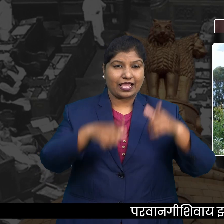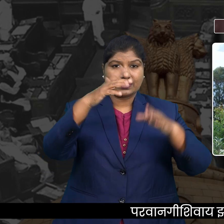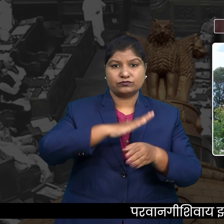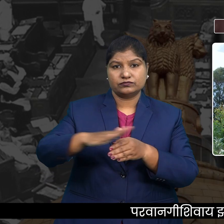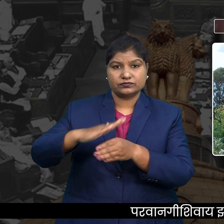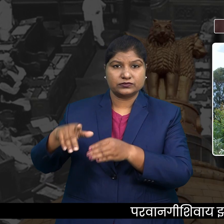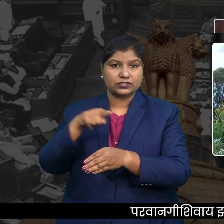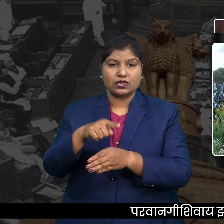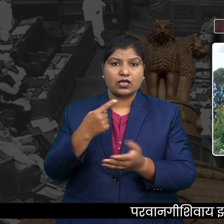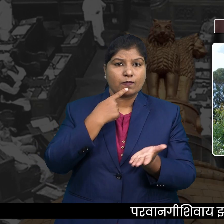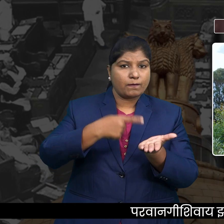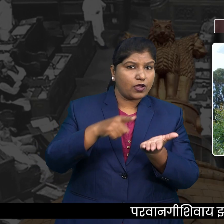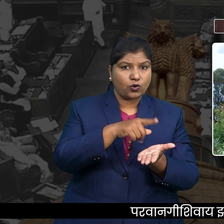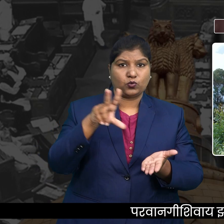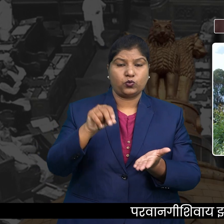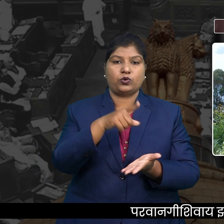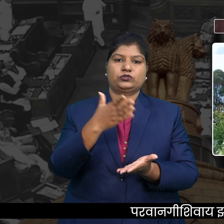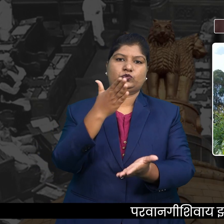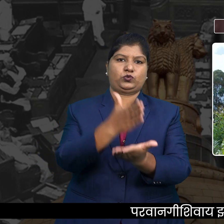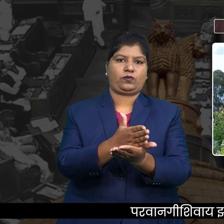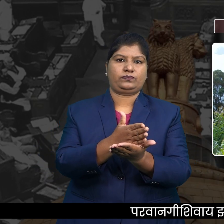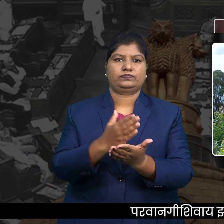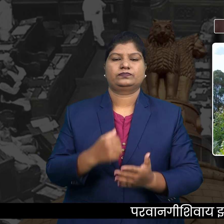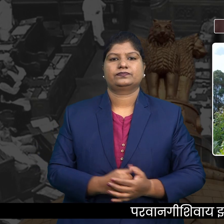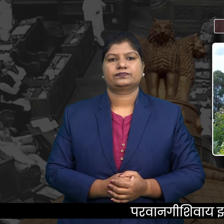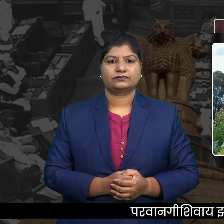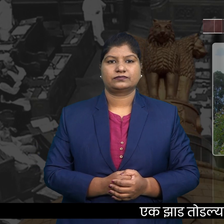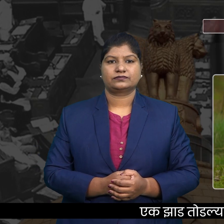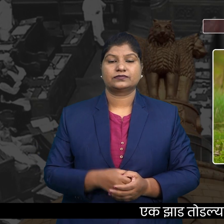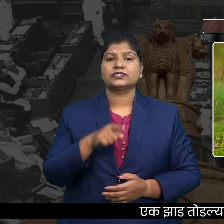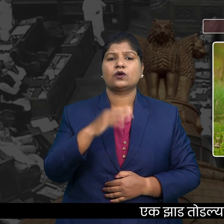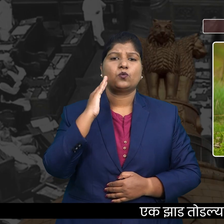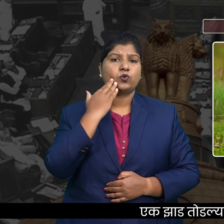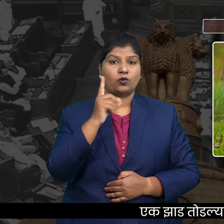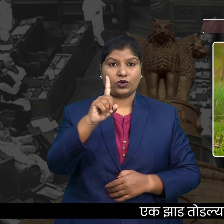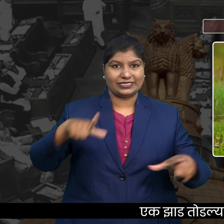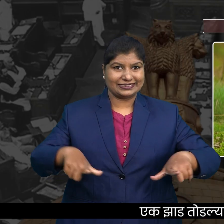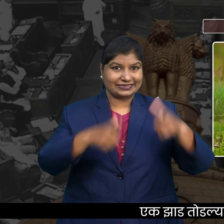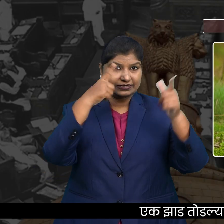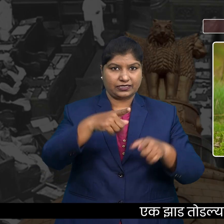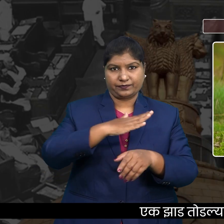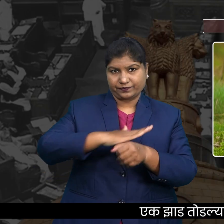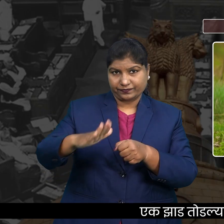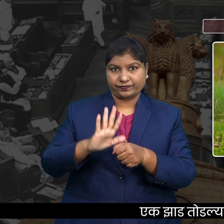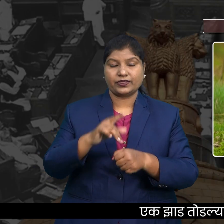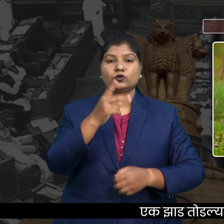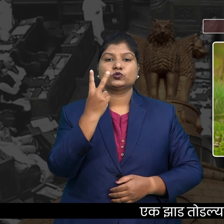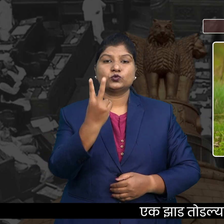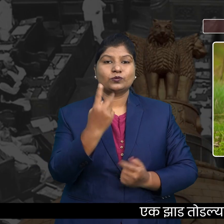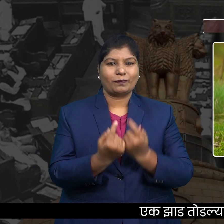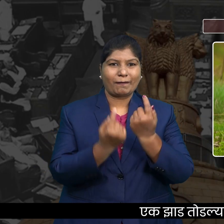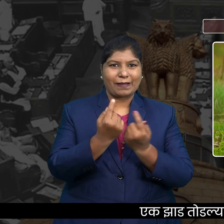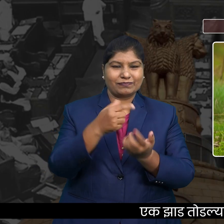परवानगीशिवाय झाडे तोडण्यास मनाई आहे. एक झाड तोडल्यावर 2 रोपं